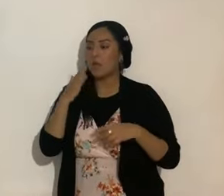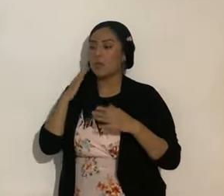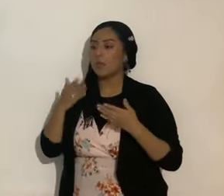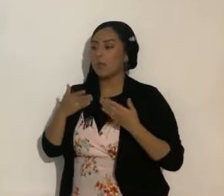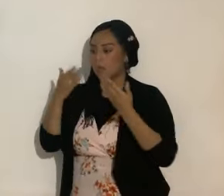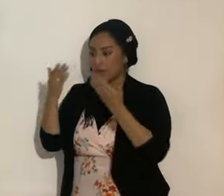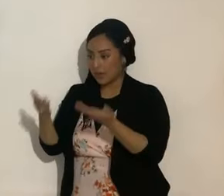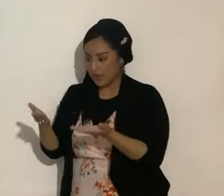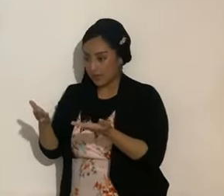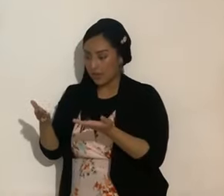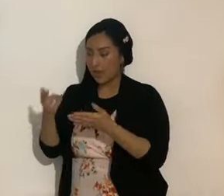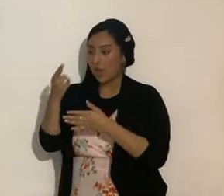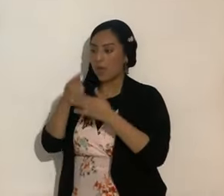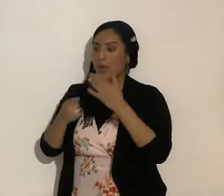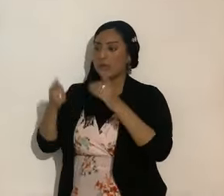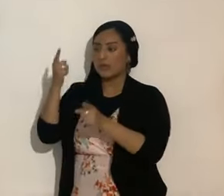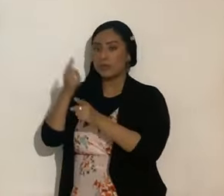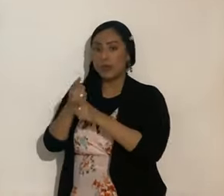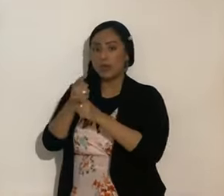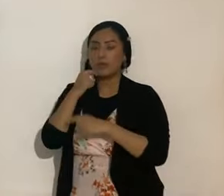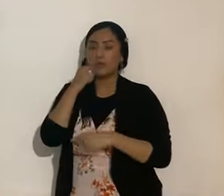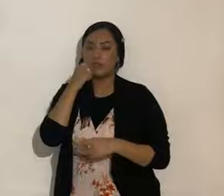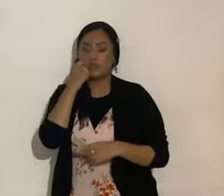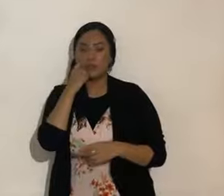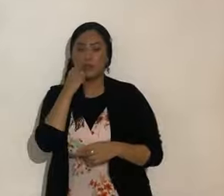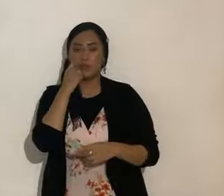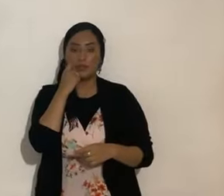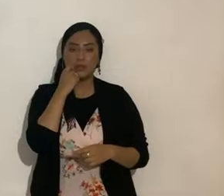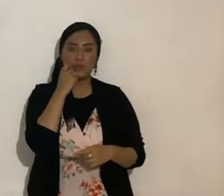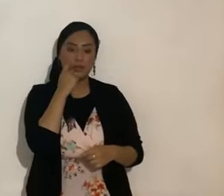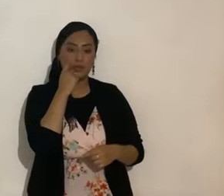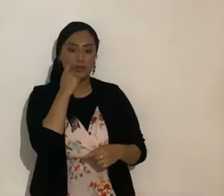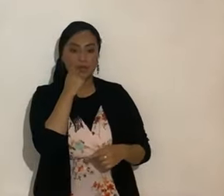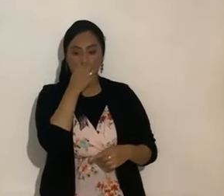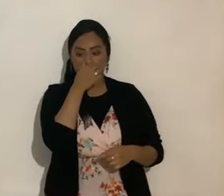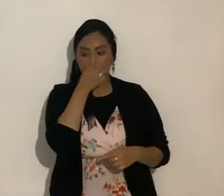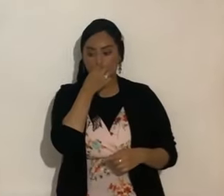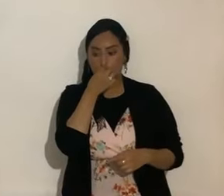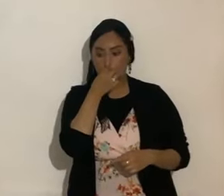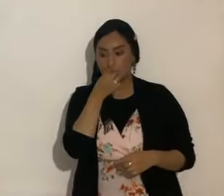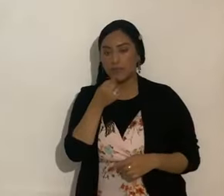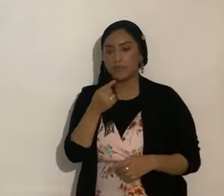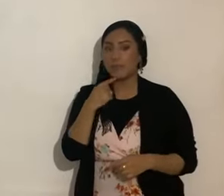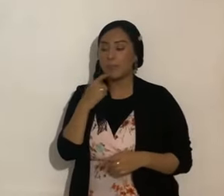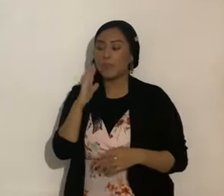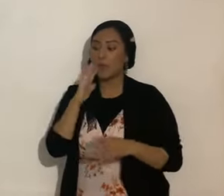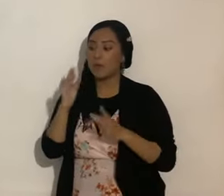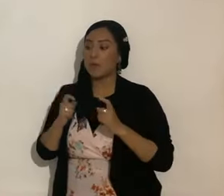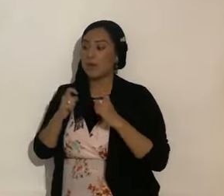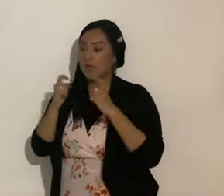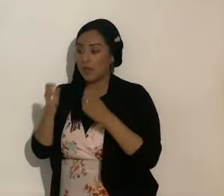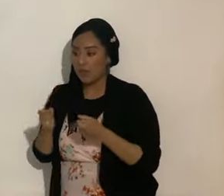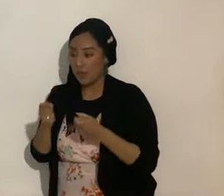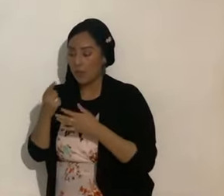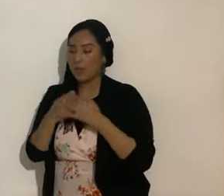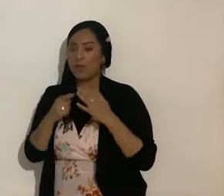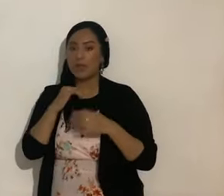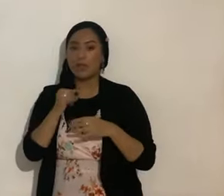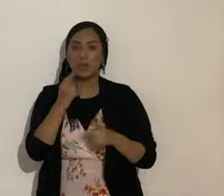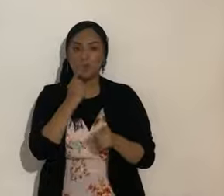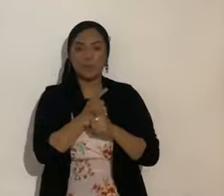lo que sea justo. ¿Te das cuenta? Aquí no especifica un salario. Dice que le dará lo que es